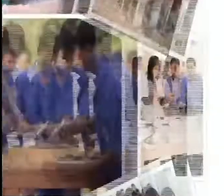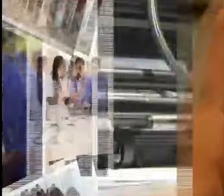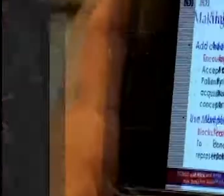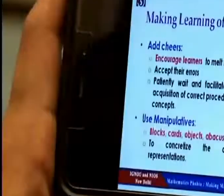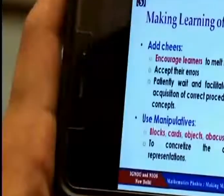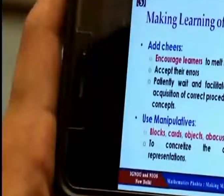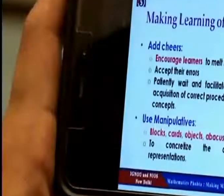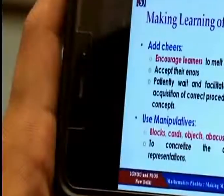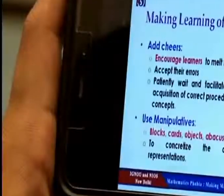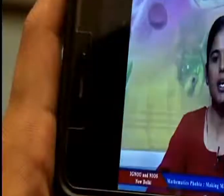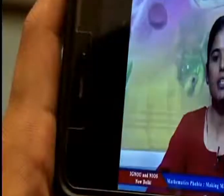करने।